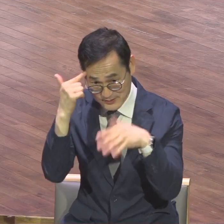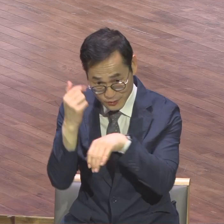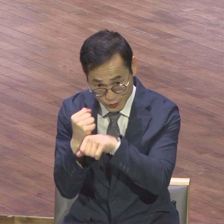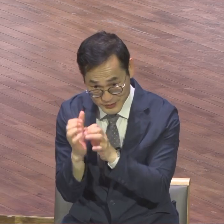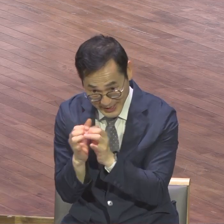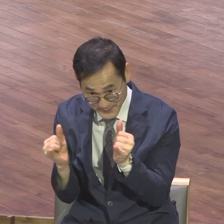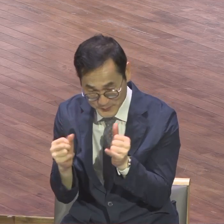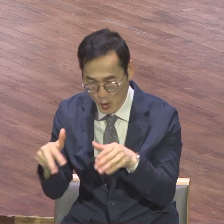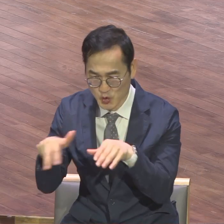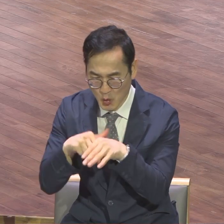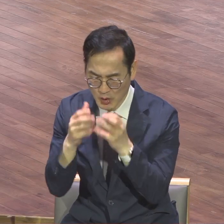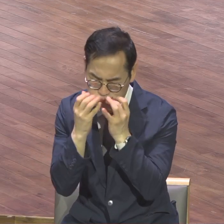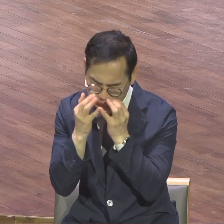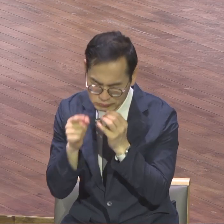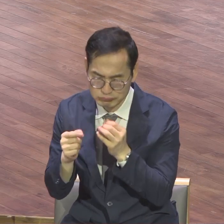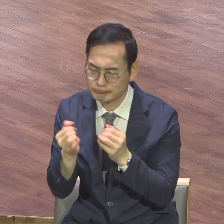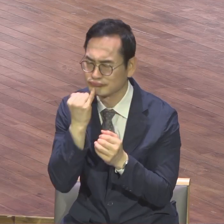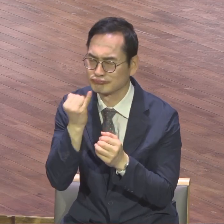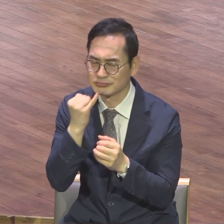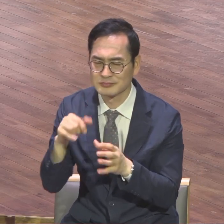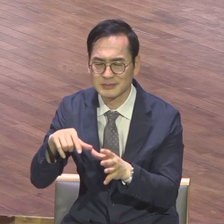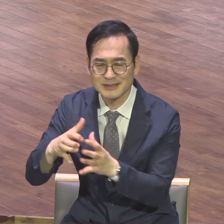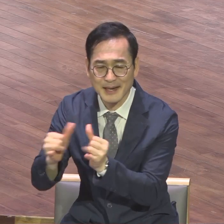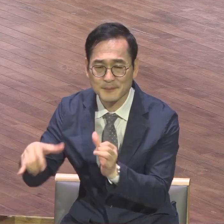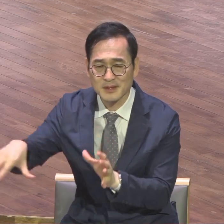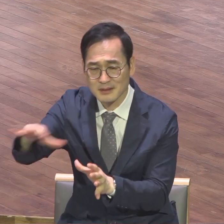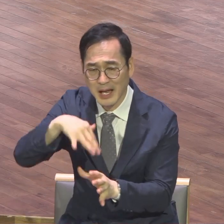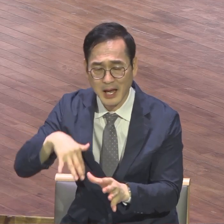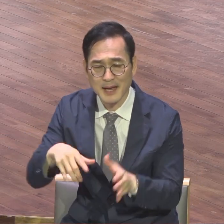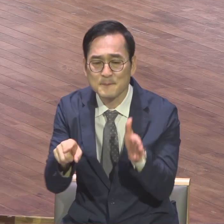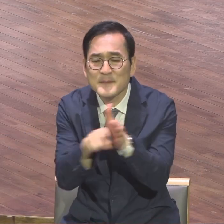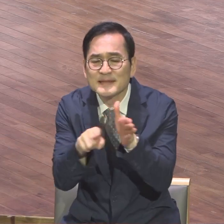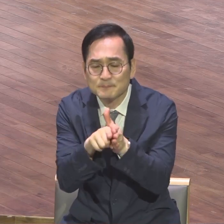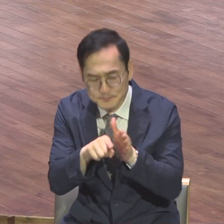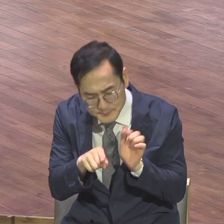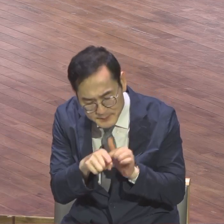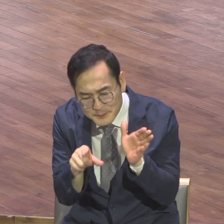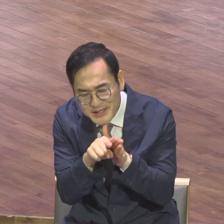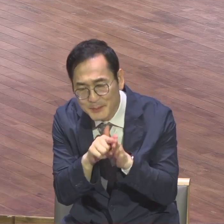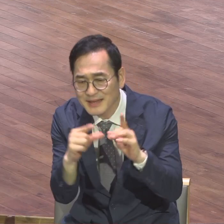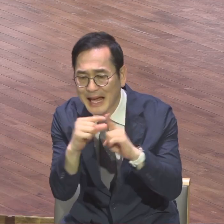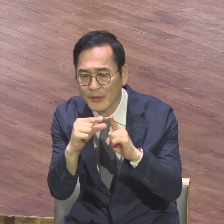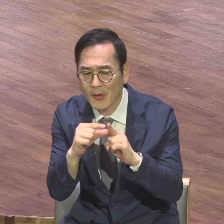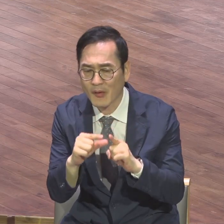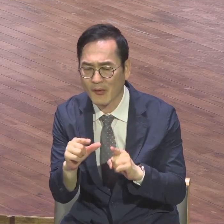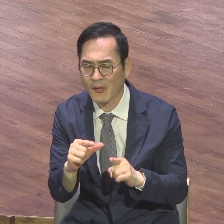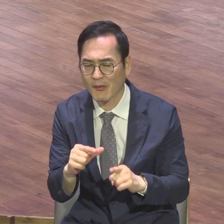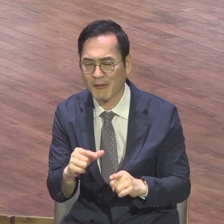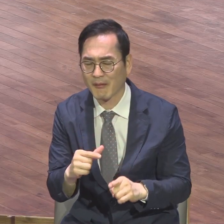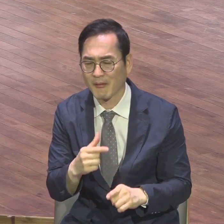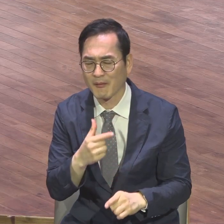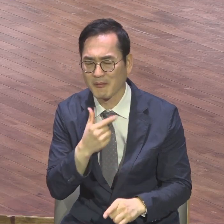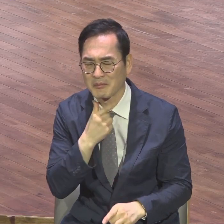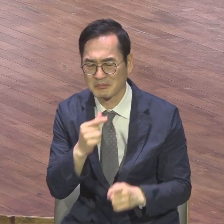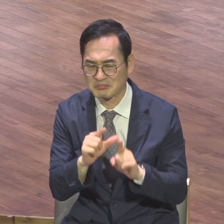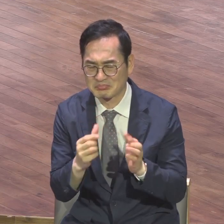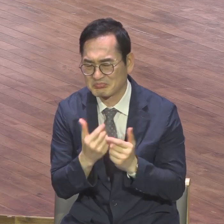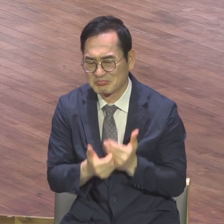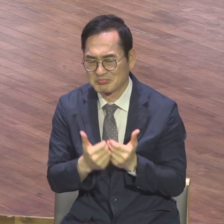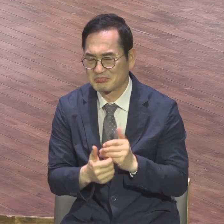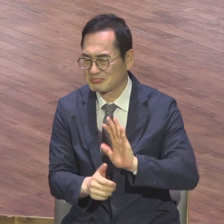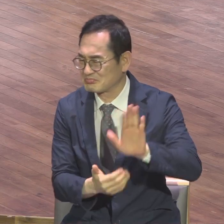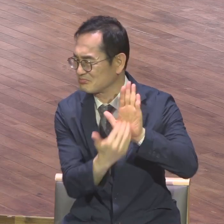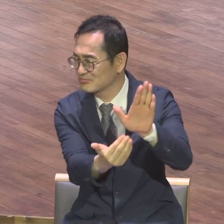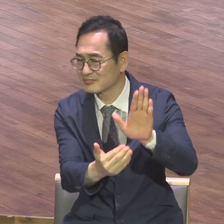종교 다원주의자 믿음이라는 단어가 필요 없어요. 자기들이 이해되어지고 상식적으로 이성적으로 이해되어지는